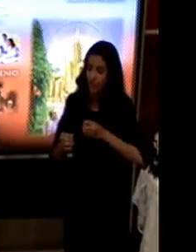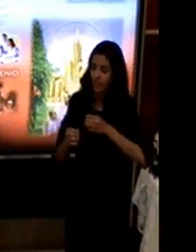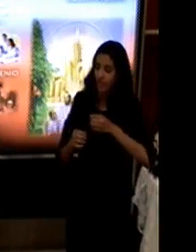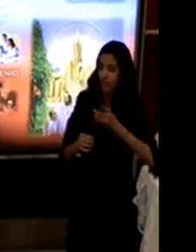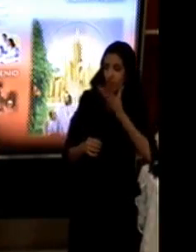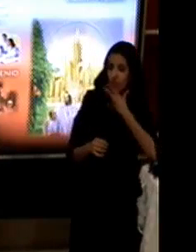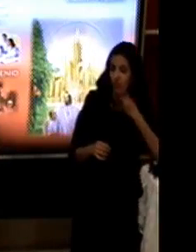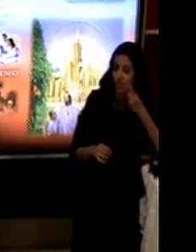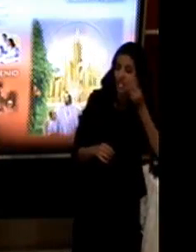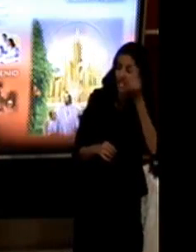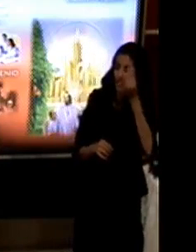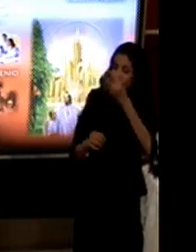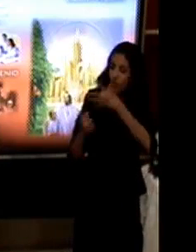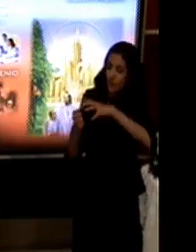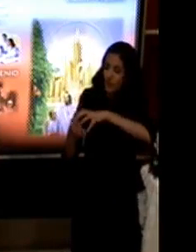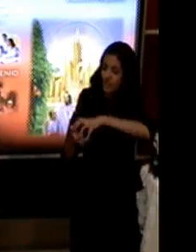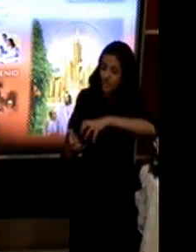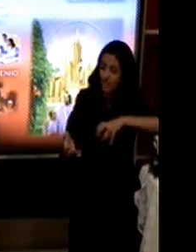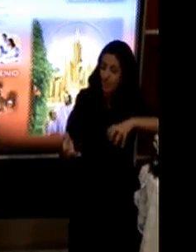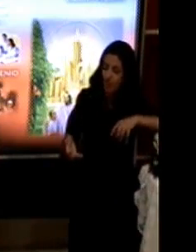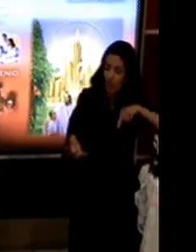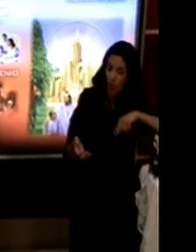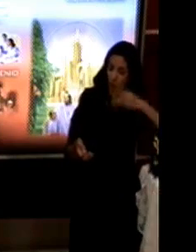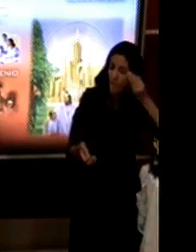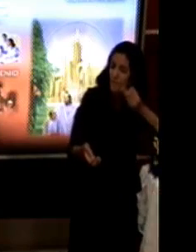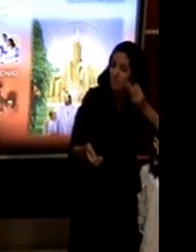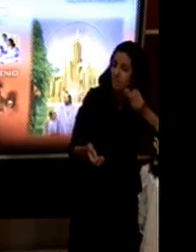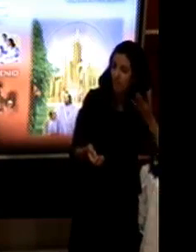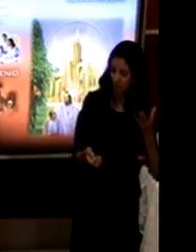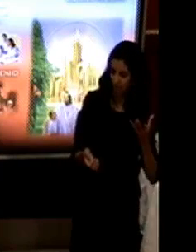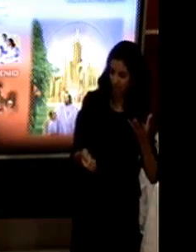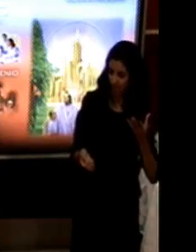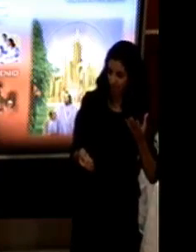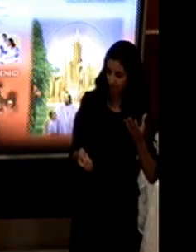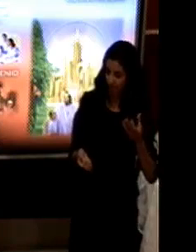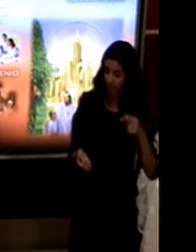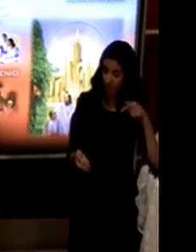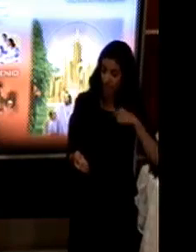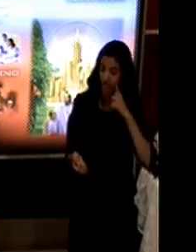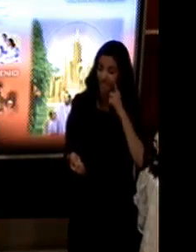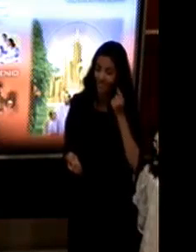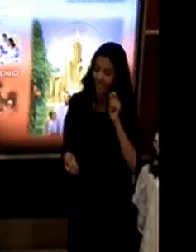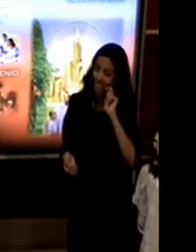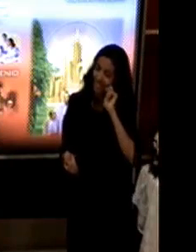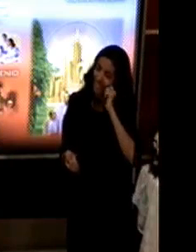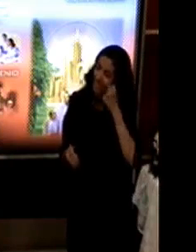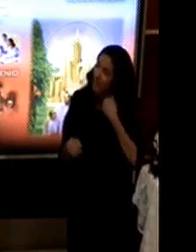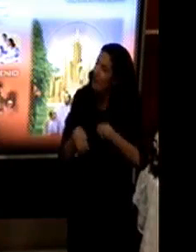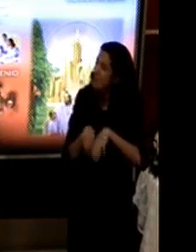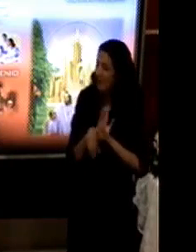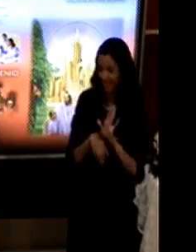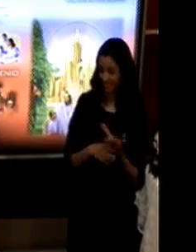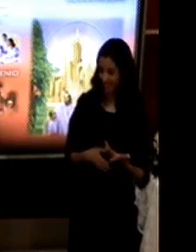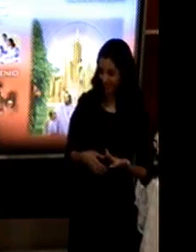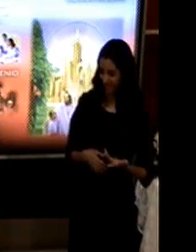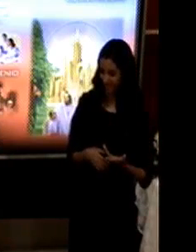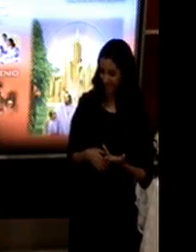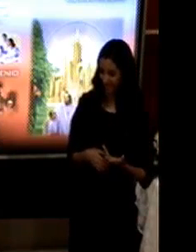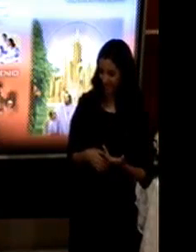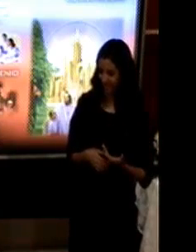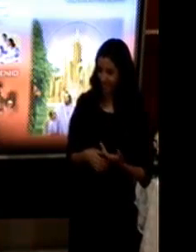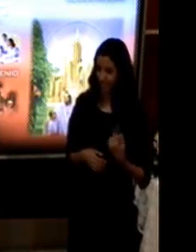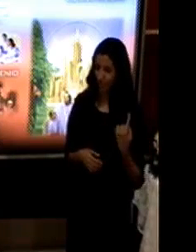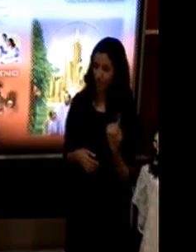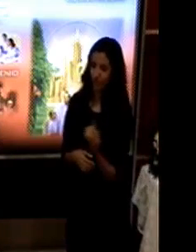Dios lo santificó. Y Dios quiere que ese día sea el día más lindo de la semana para vos. El día en que